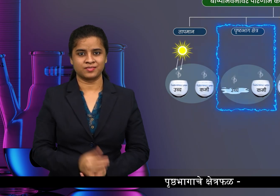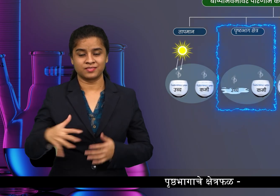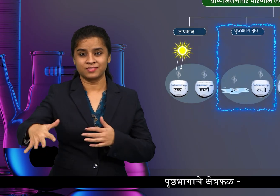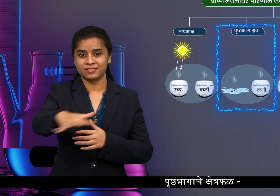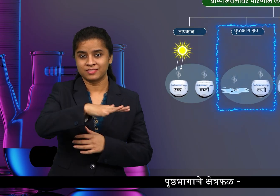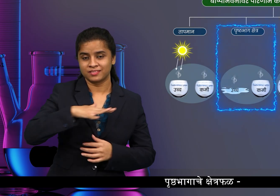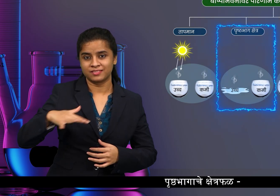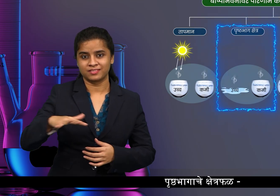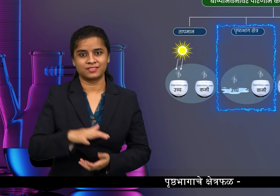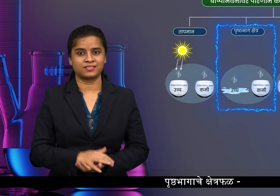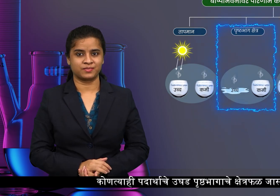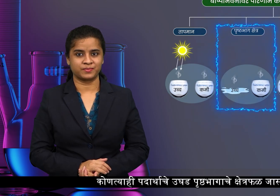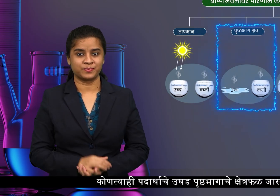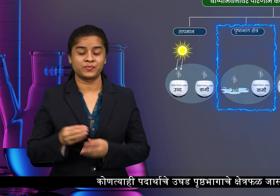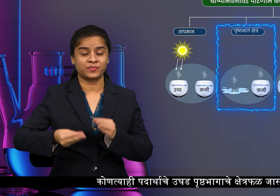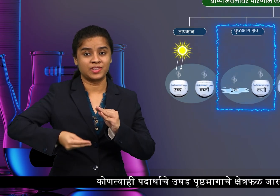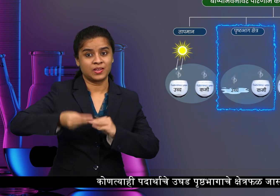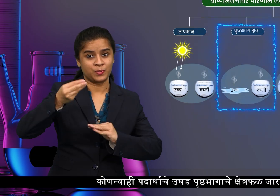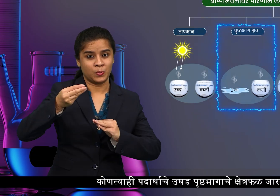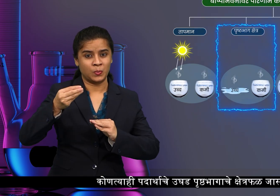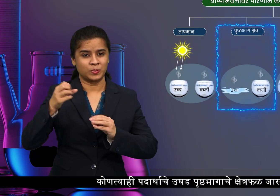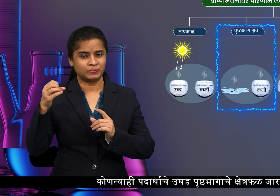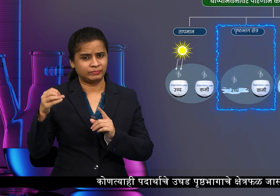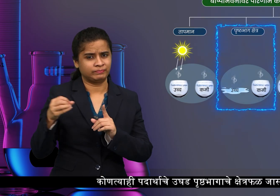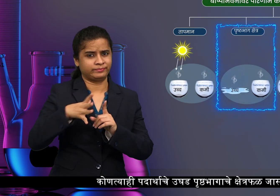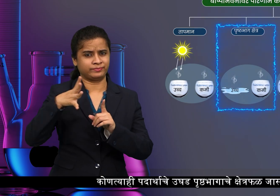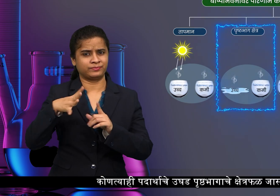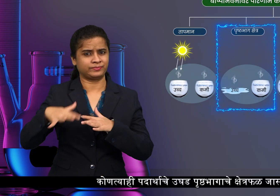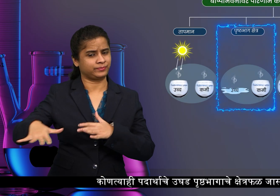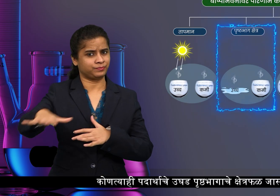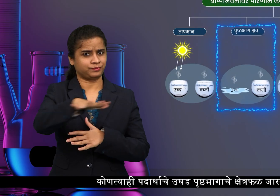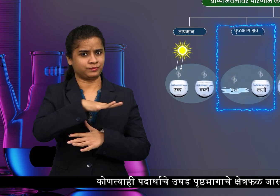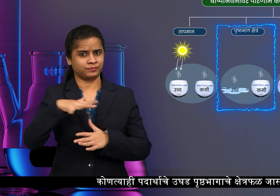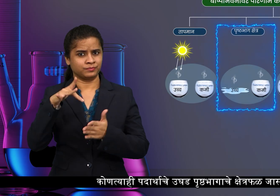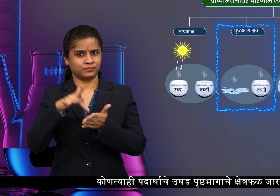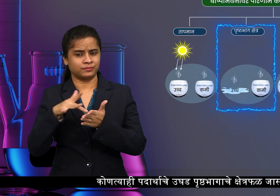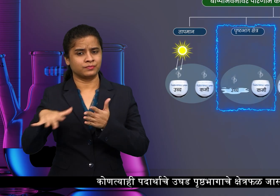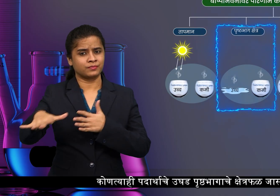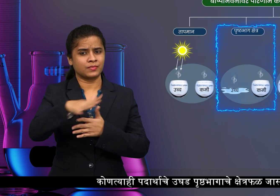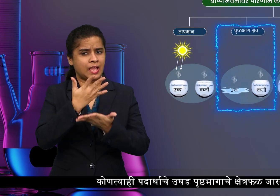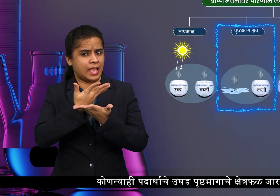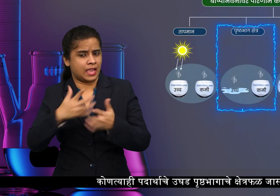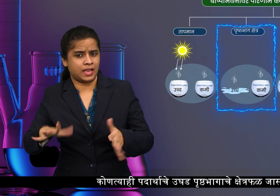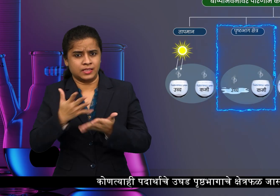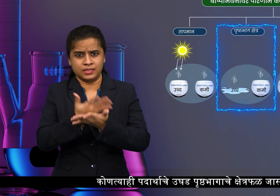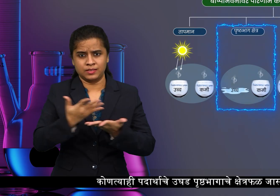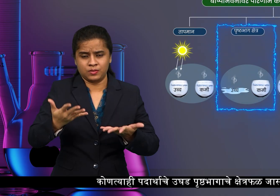पृष्ठभागाचे क्षेत्रफळ कोणत्याही पदार्थाचे उघड पृष्ठभागाचे क्षेत्रफळ जास्त असते,